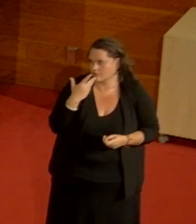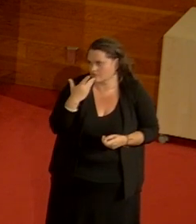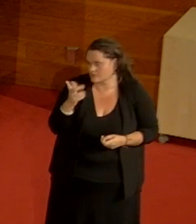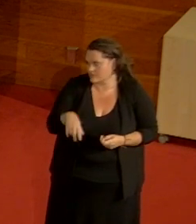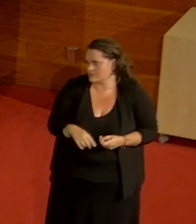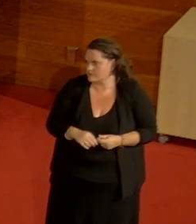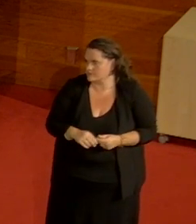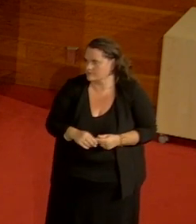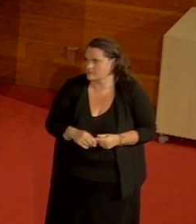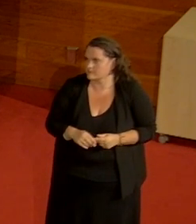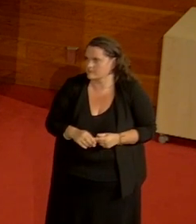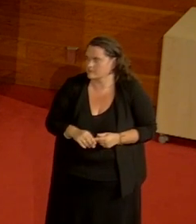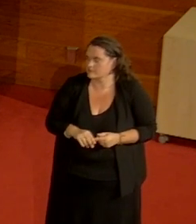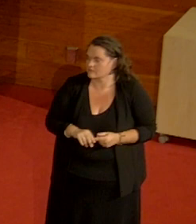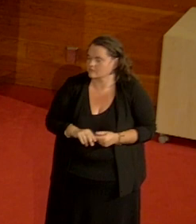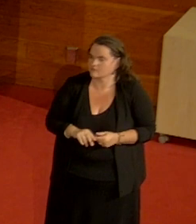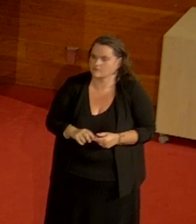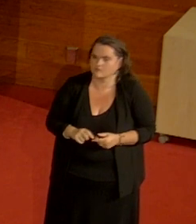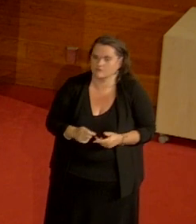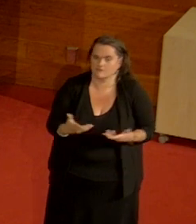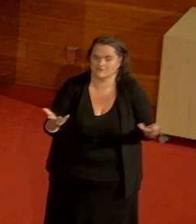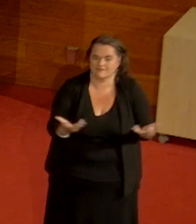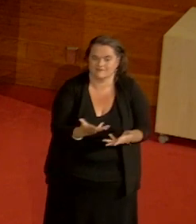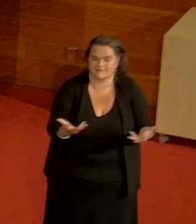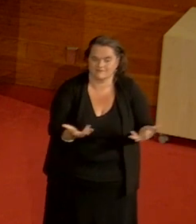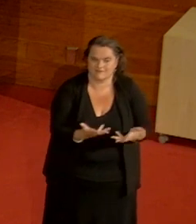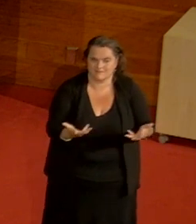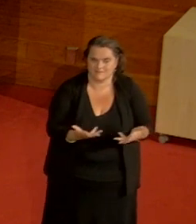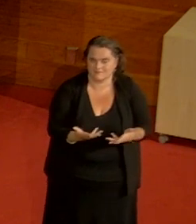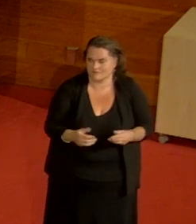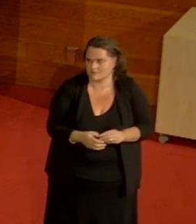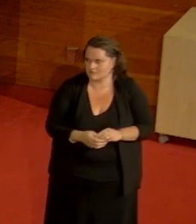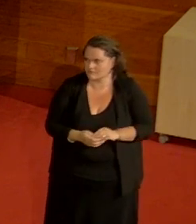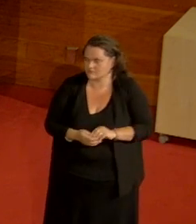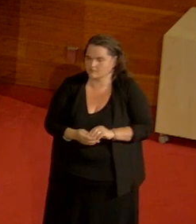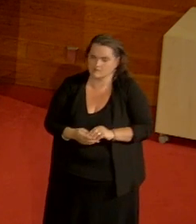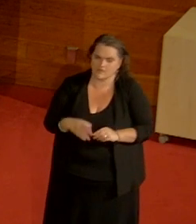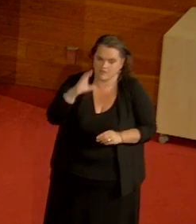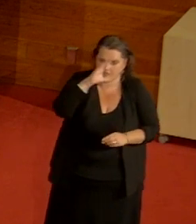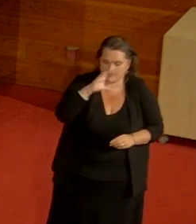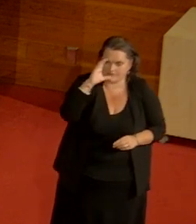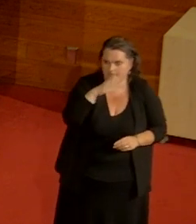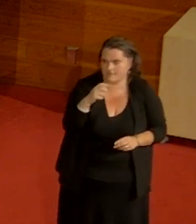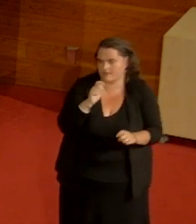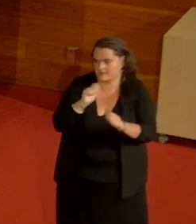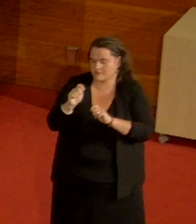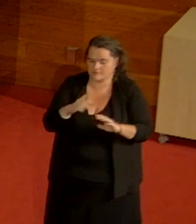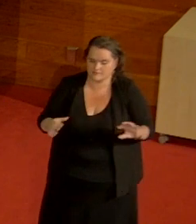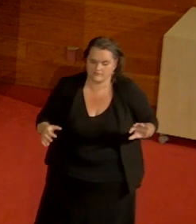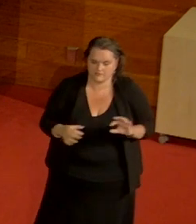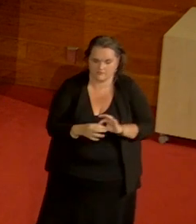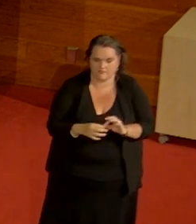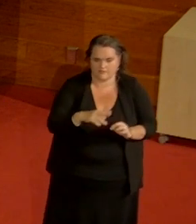esas E eso que ha acontecido eh enfatizando periodismo y ciencia también quiero quiero poner en